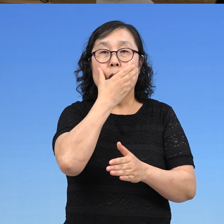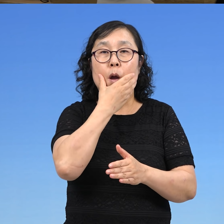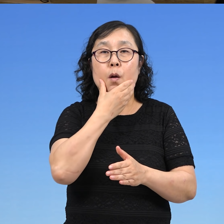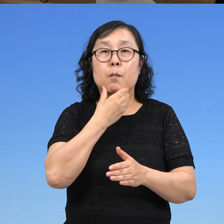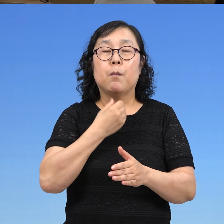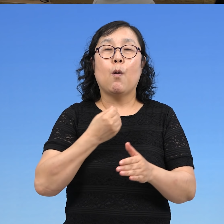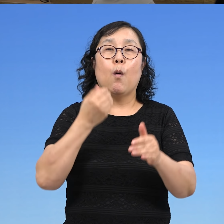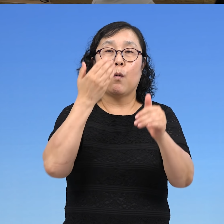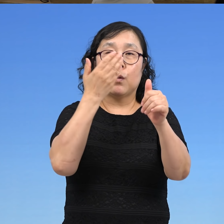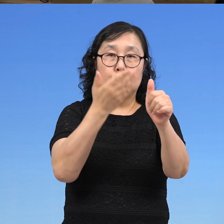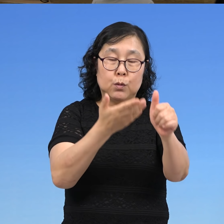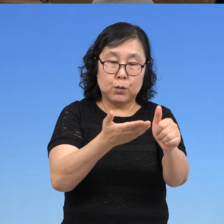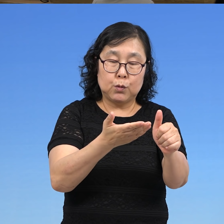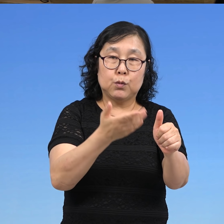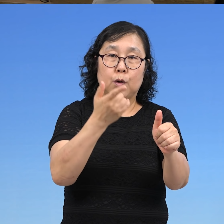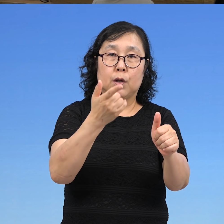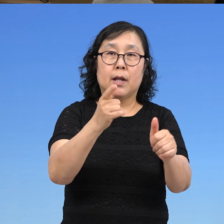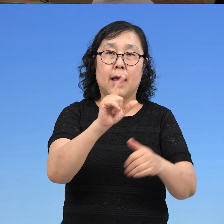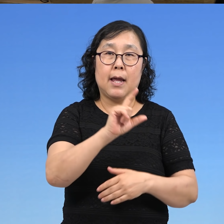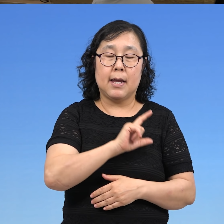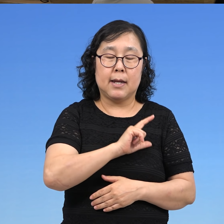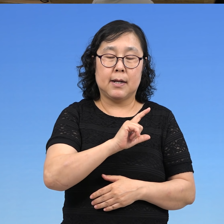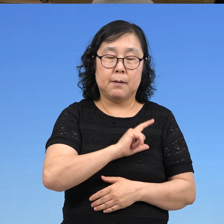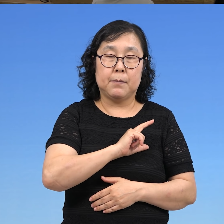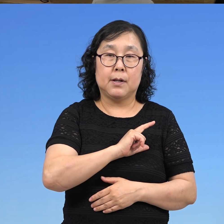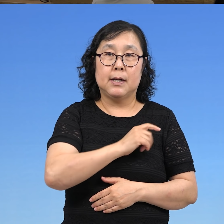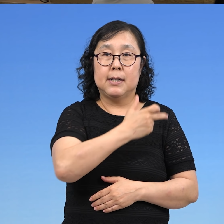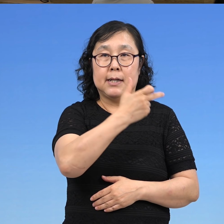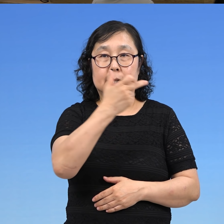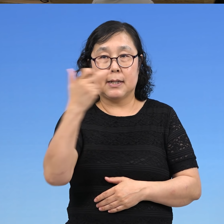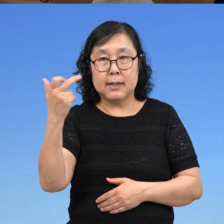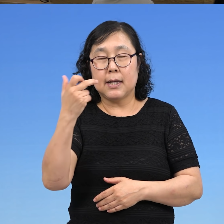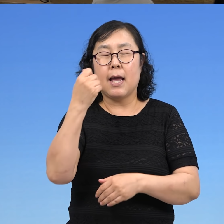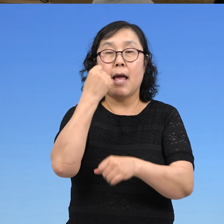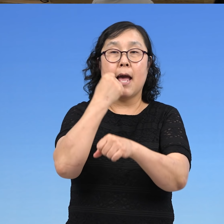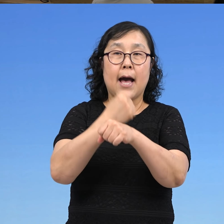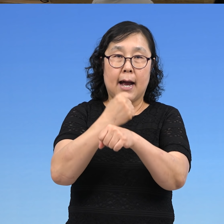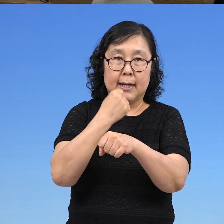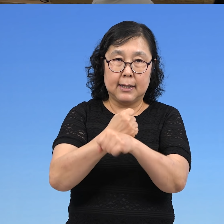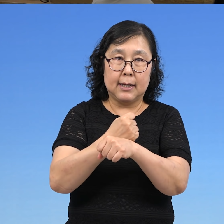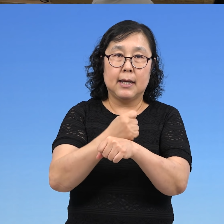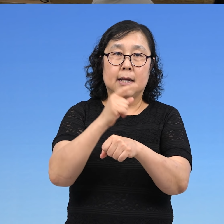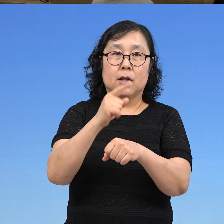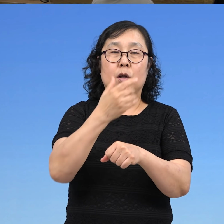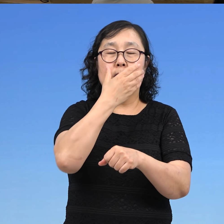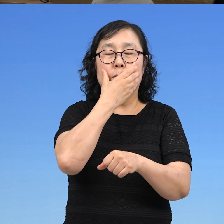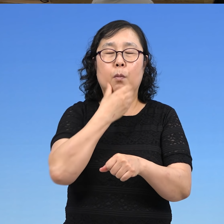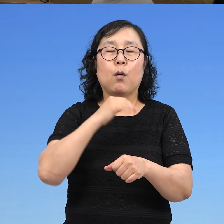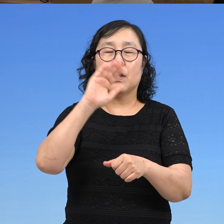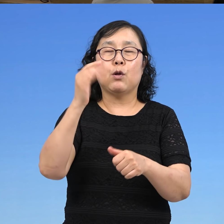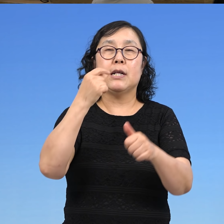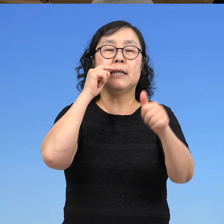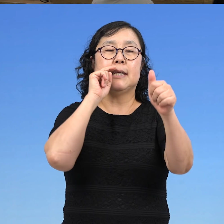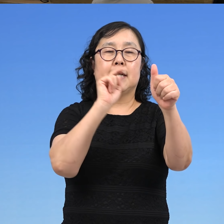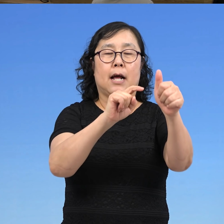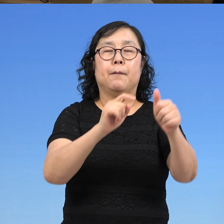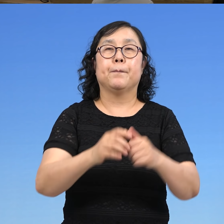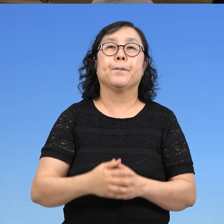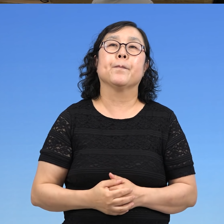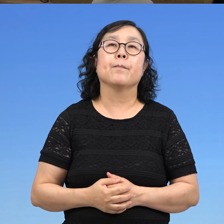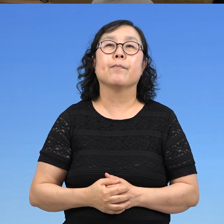다음에 나옵니다 우리가 그 토를 원하는 거 너희에게 복을 주어 매 이름을 창대하게 하리니 너는